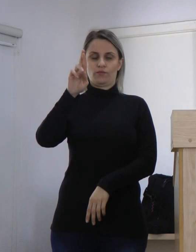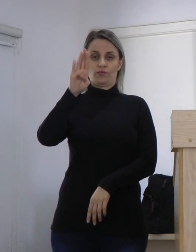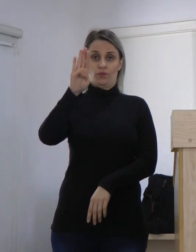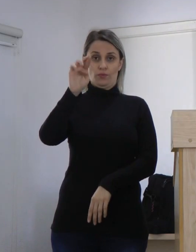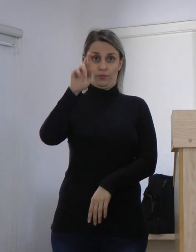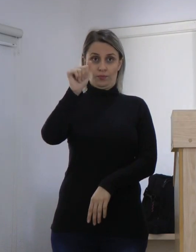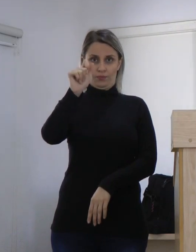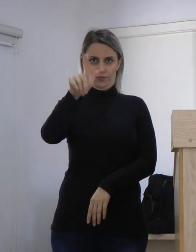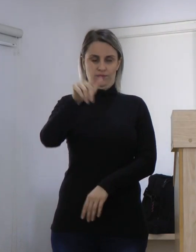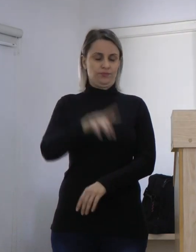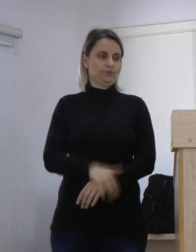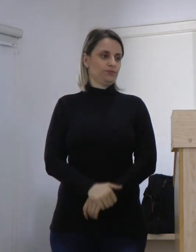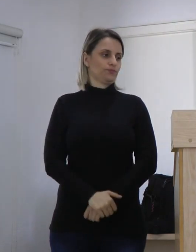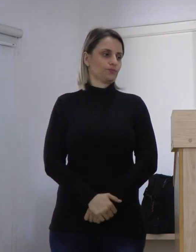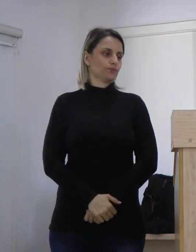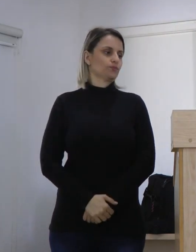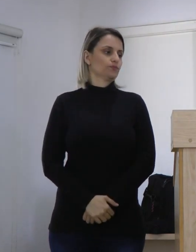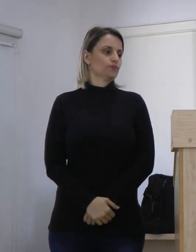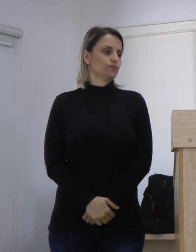Aqui.